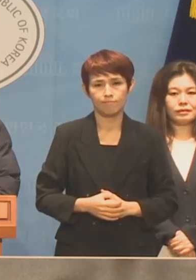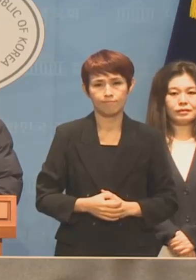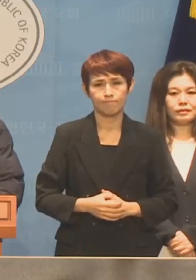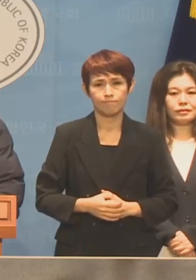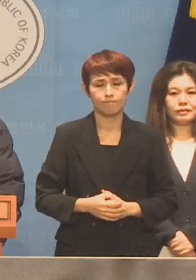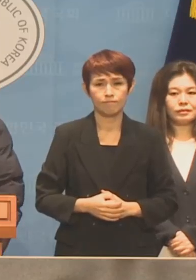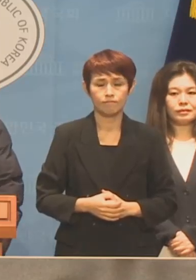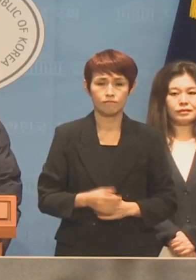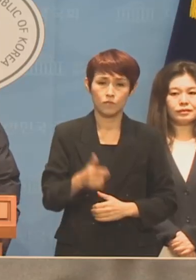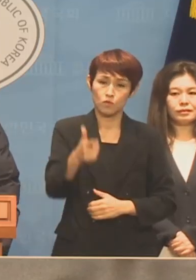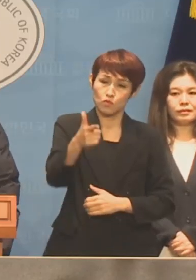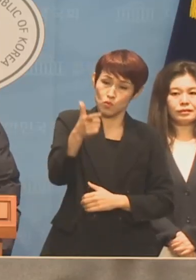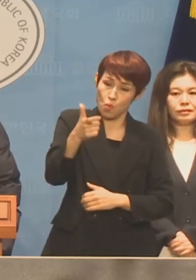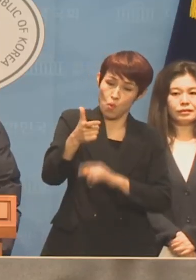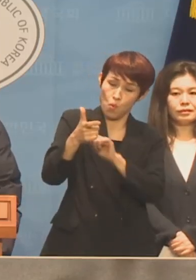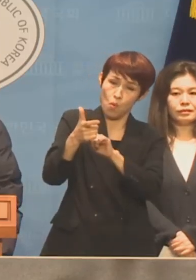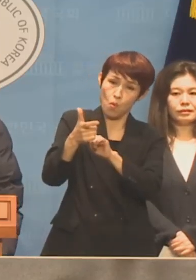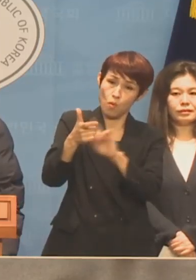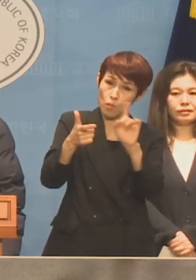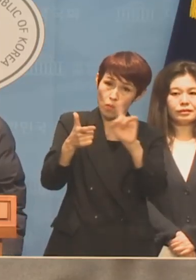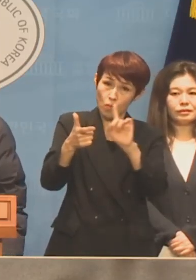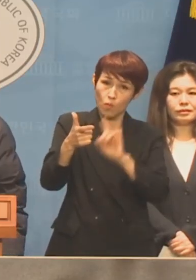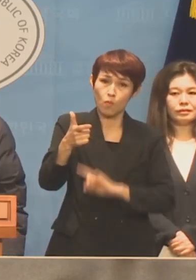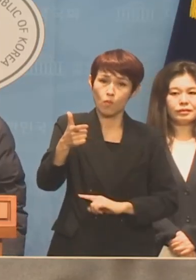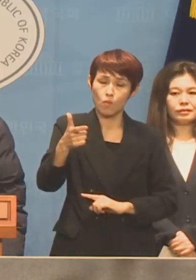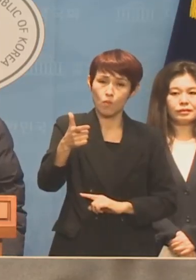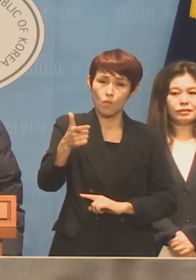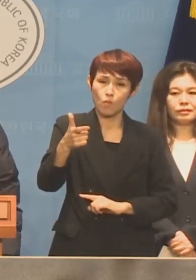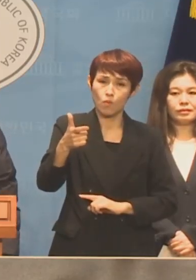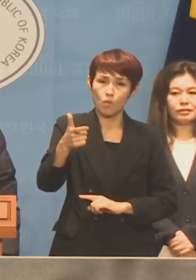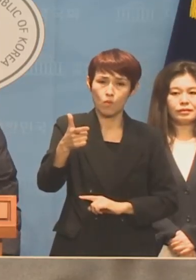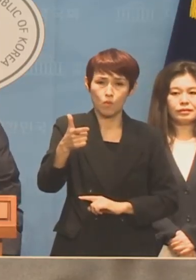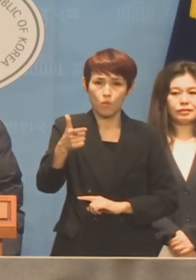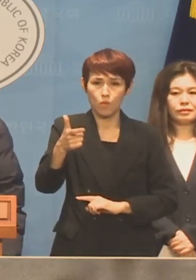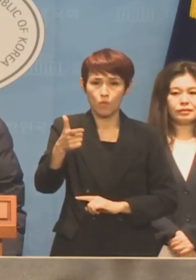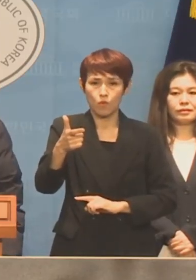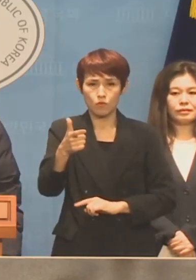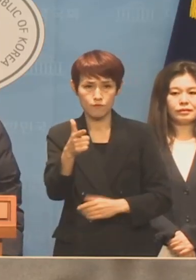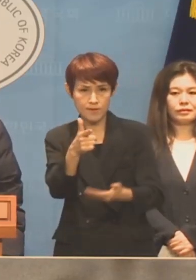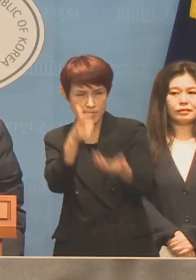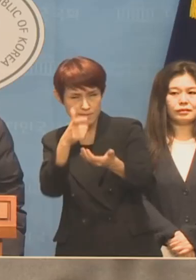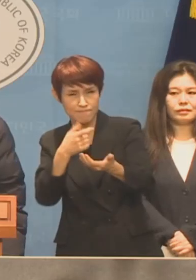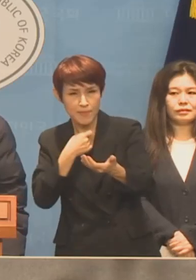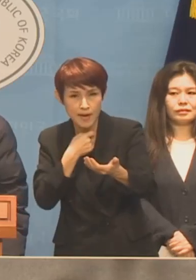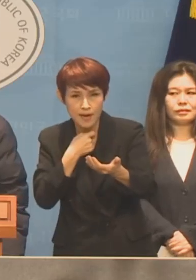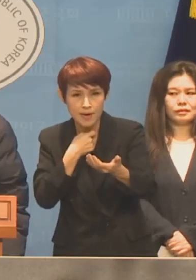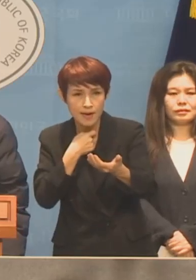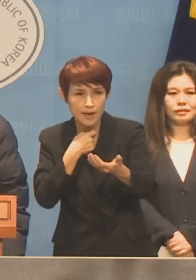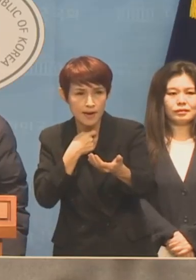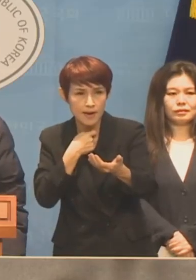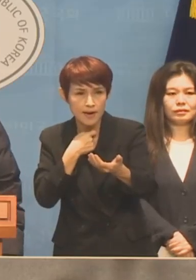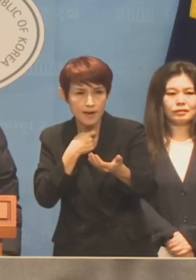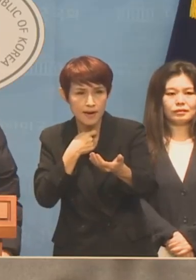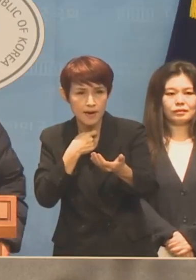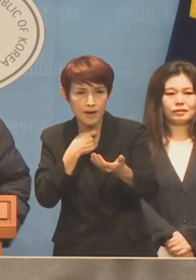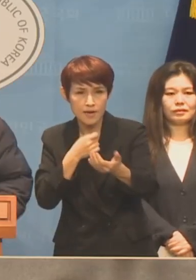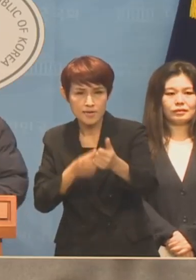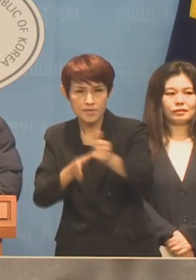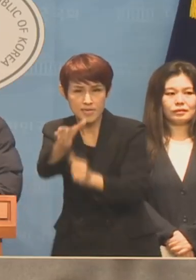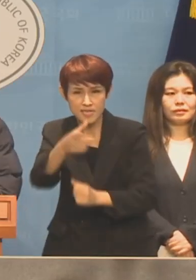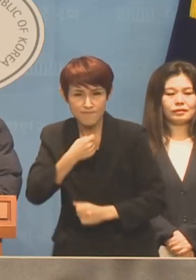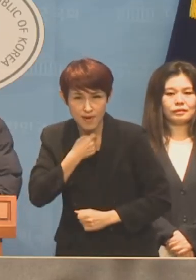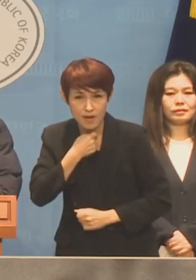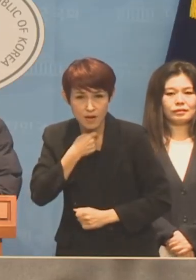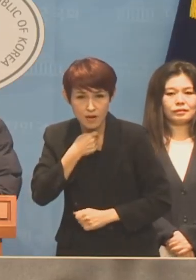그러니까 총은 어떤 성격이냐 하면은 맞춰보고 싶고 쏘아보고 싶고 죽여보고 싶은 거예요.